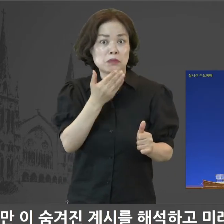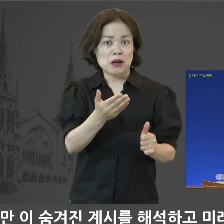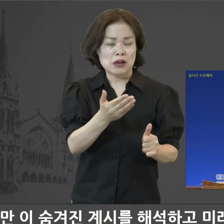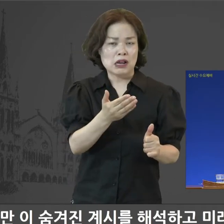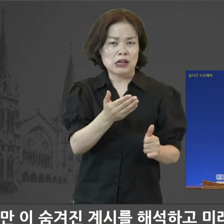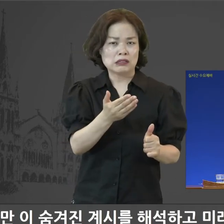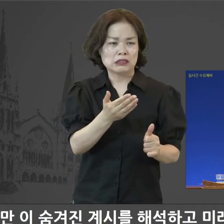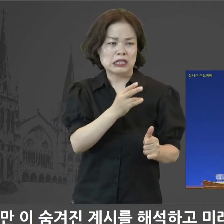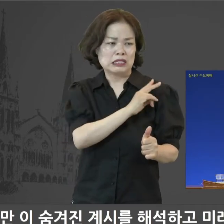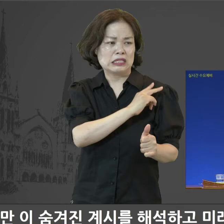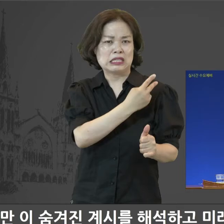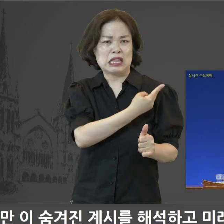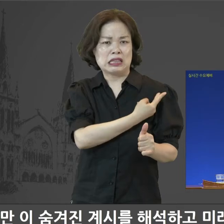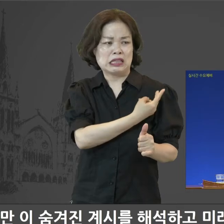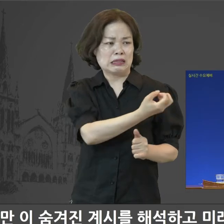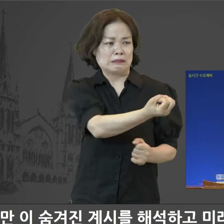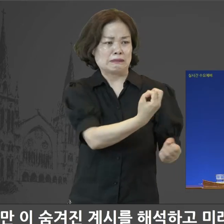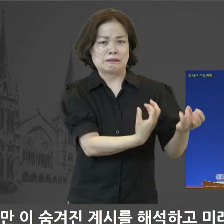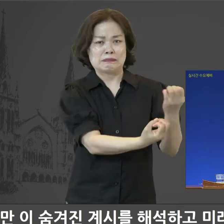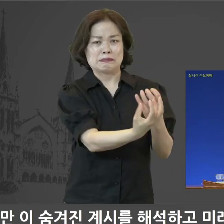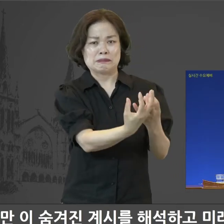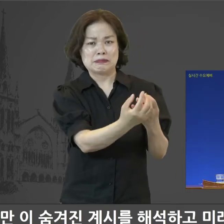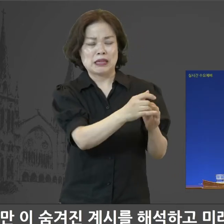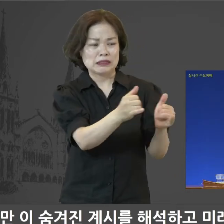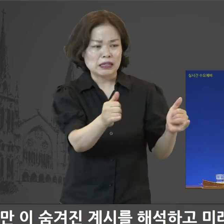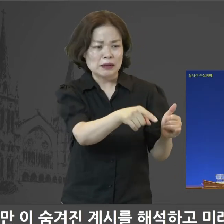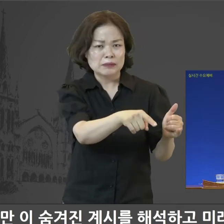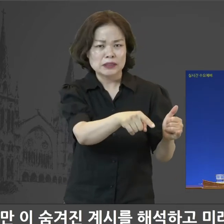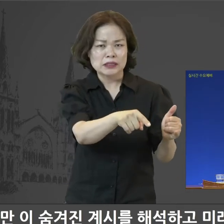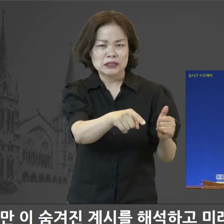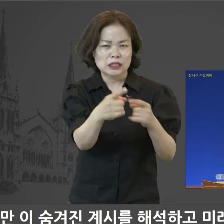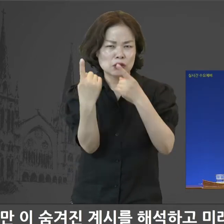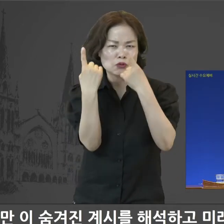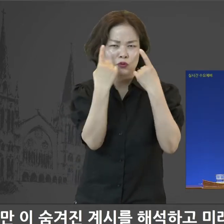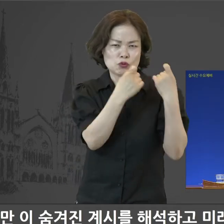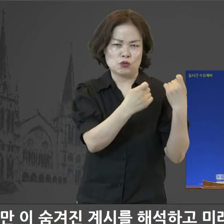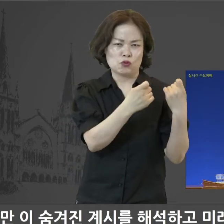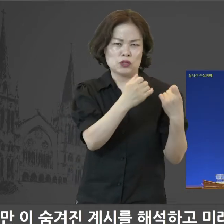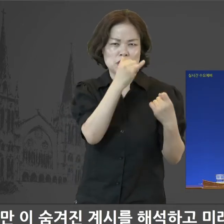있다는 식으로 많은 사람들을 미혹해 왔었습니다.